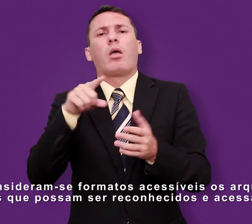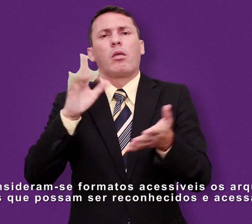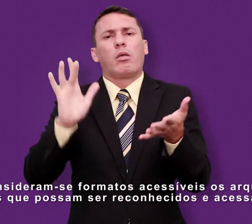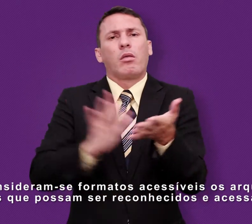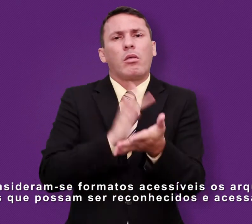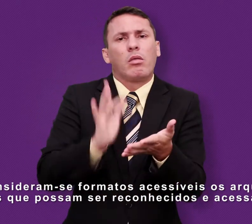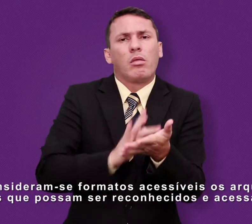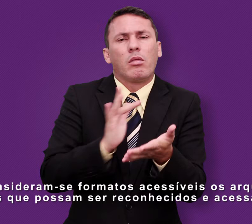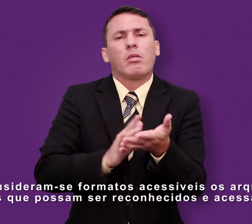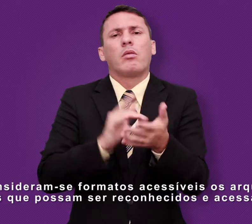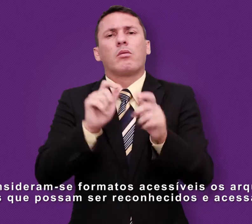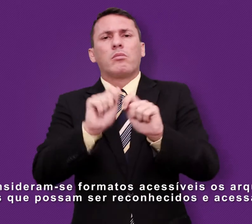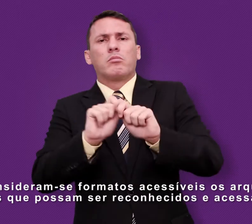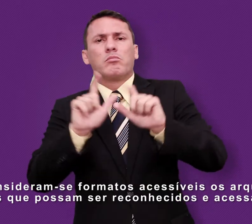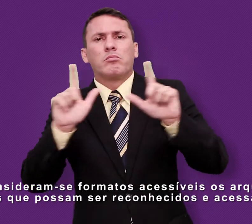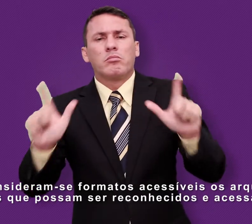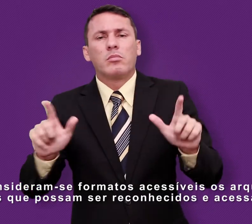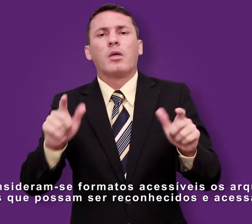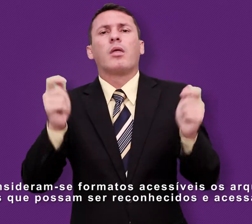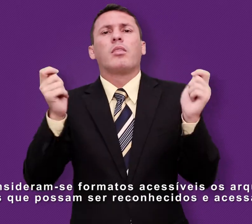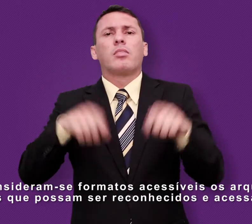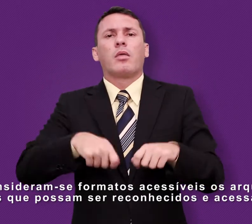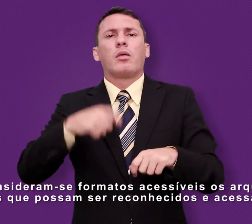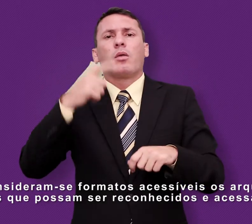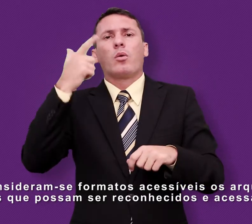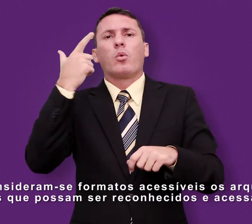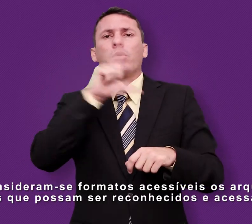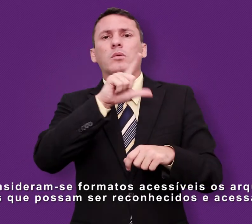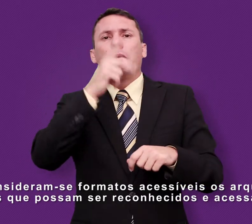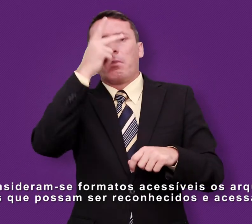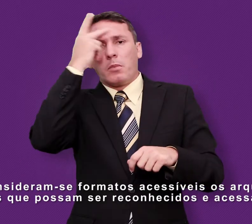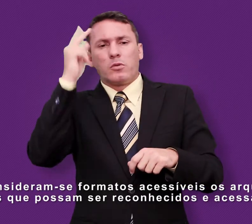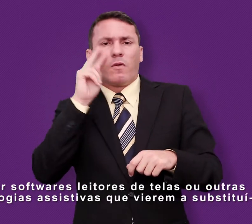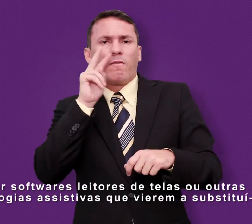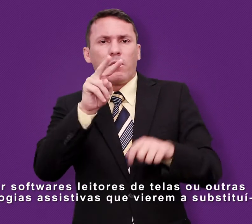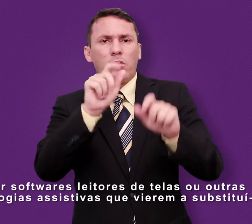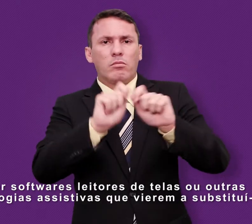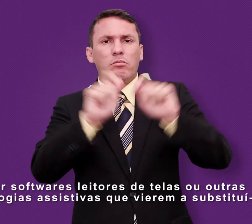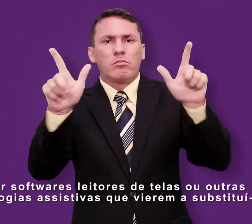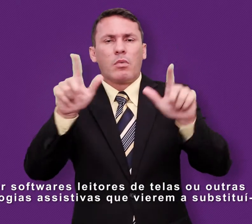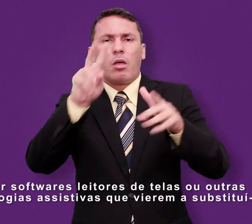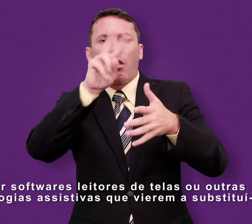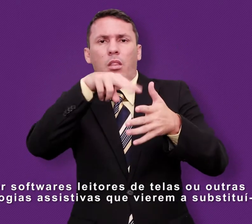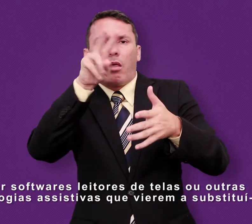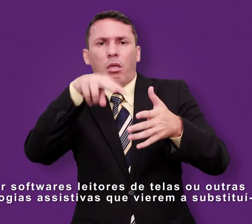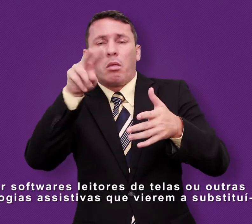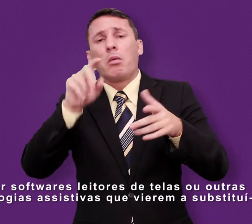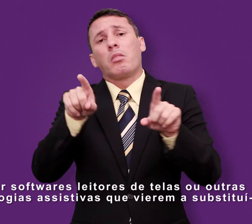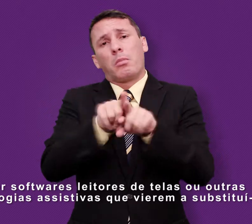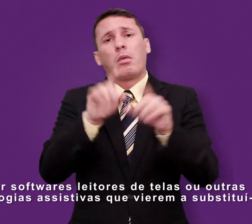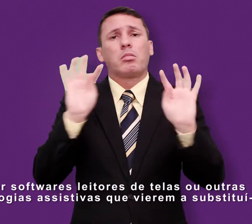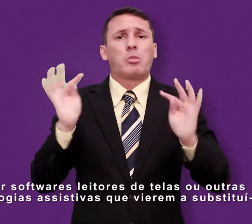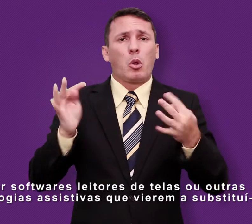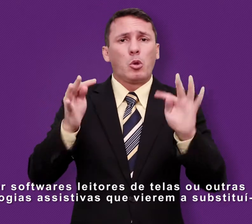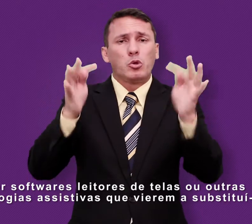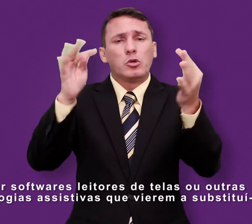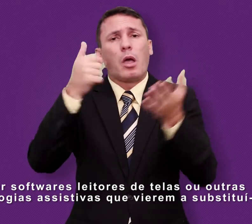os arquivos digitais que possam ser reconhecidos e acessados por softwares leitores de telas ou outras